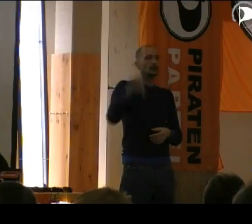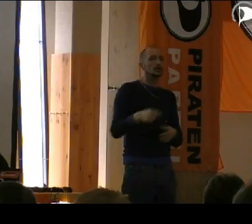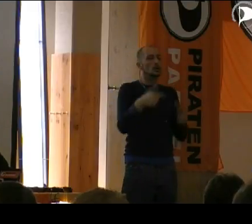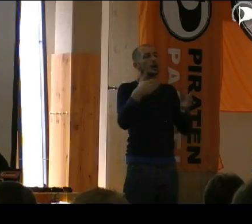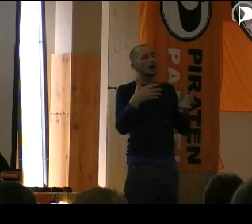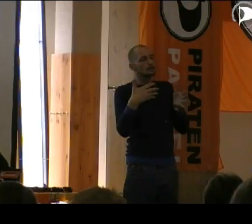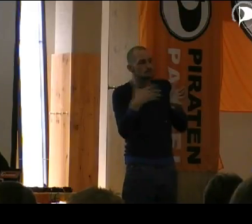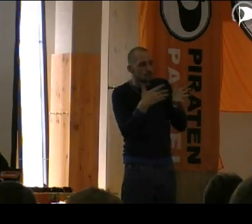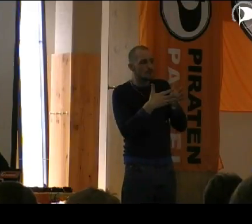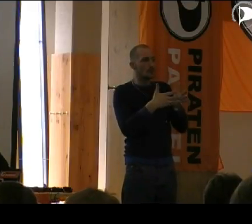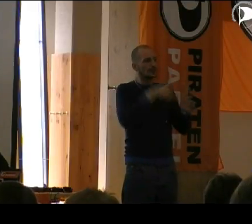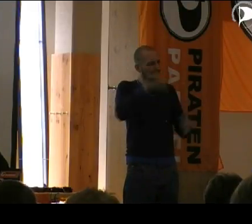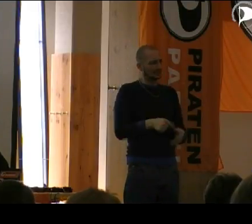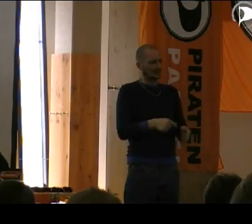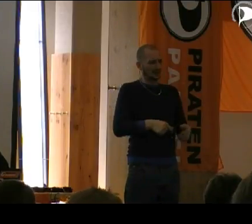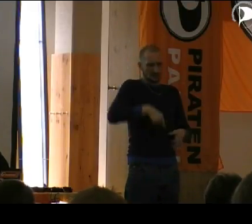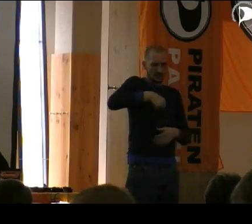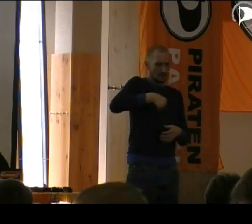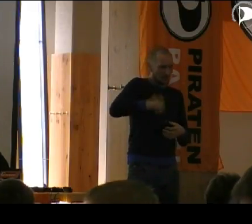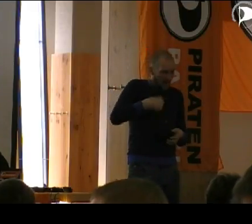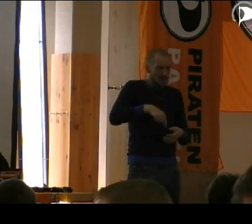prüffrist das ist dünn